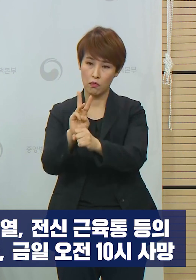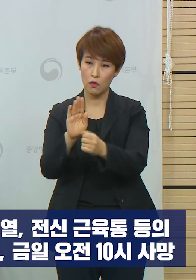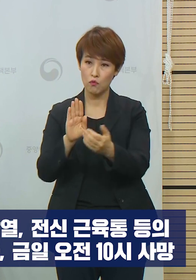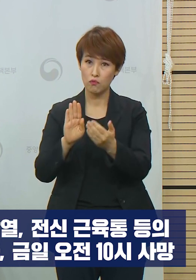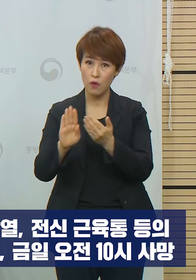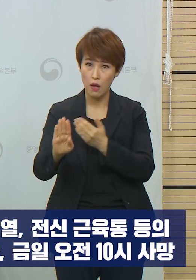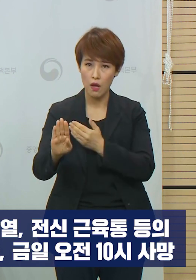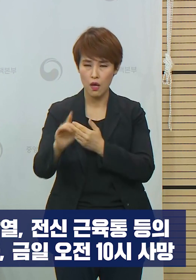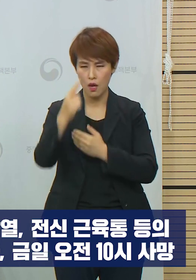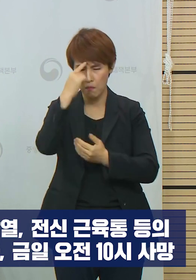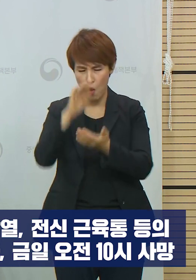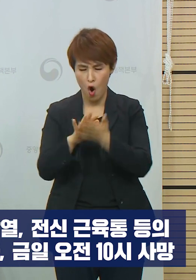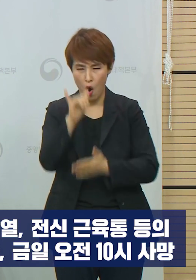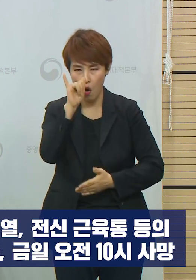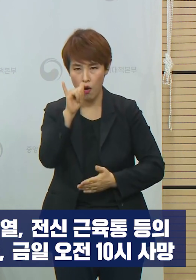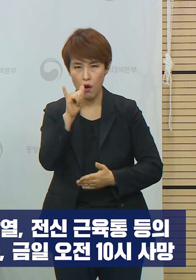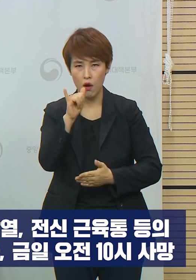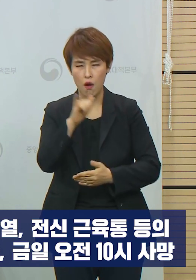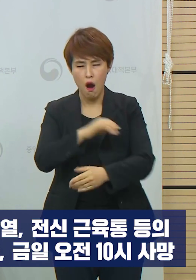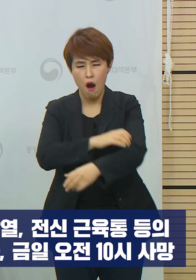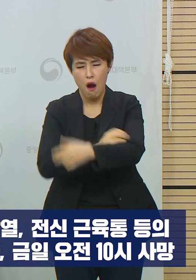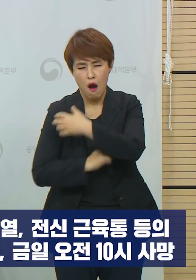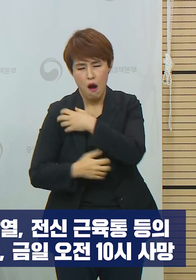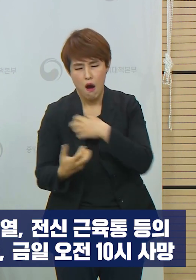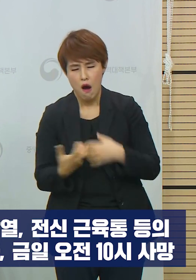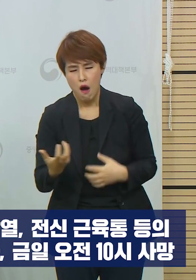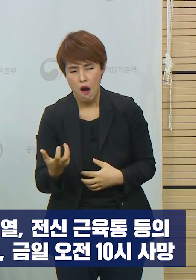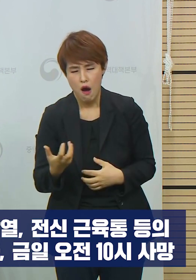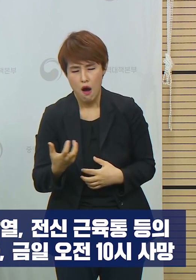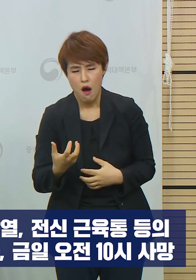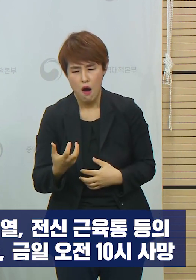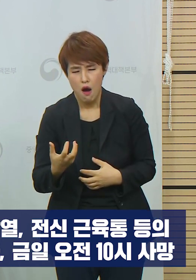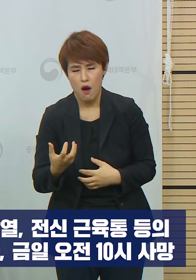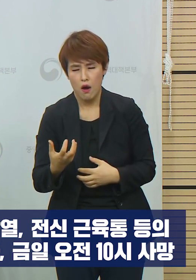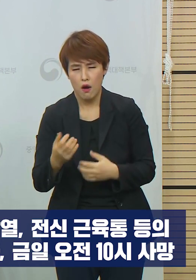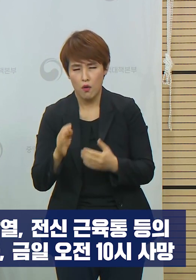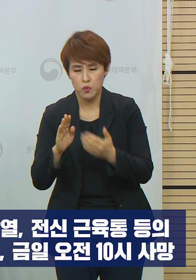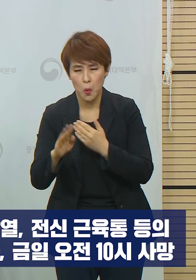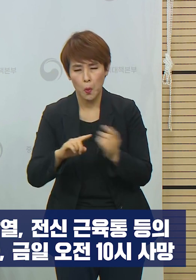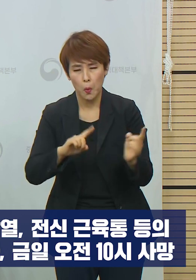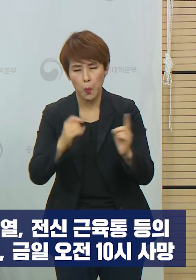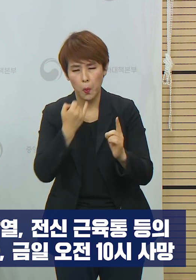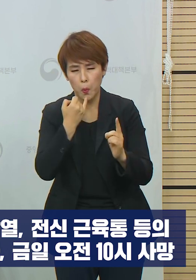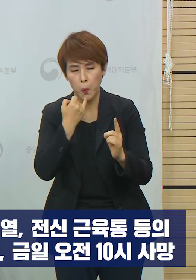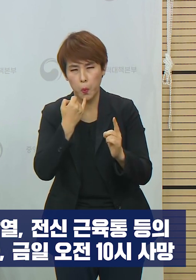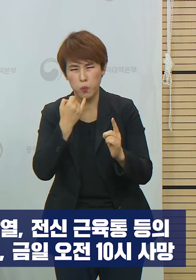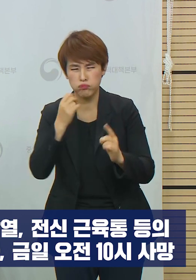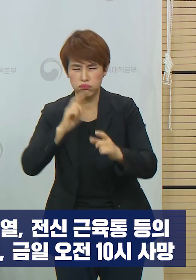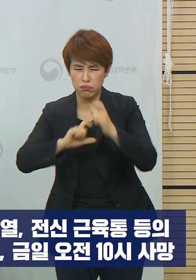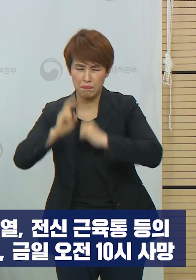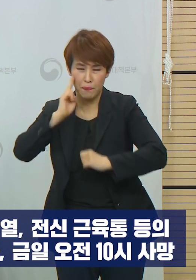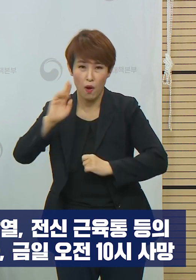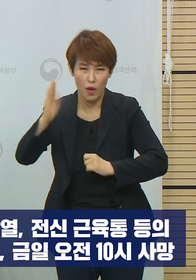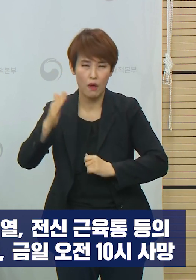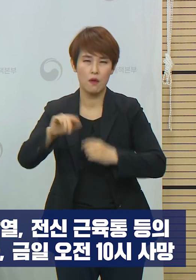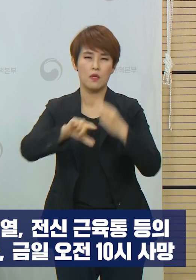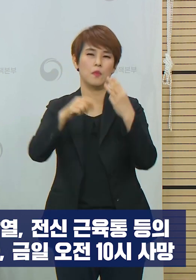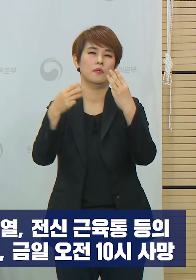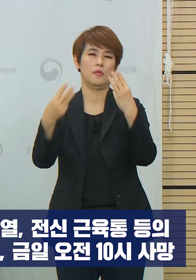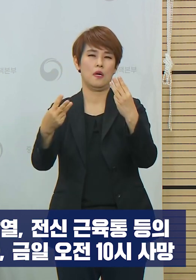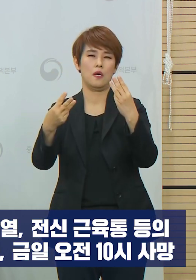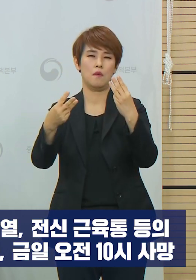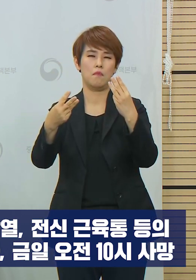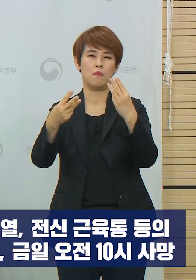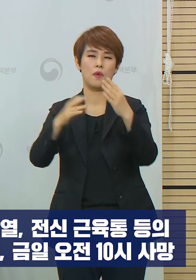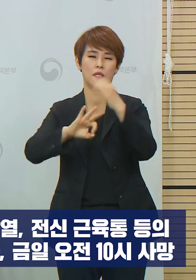후에 발열과 전신 근육통 등의 증상을 보였고, 호전되었다가 상태가 악화되어 3월 3일 날